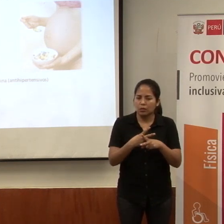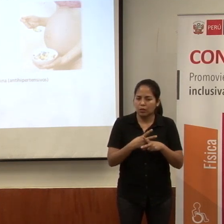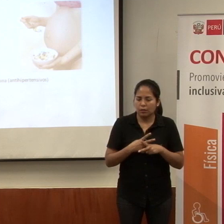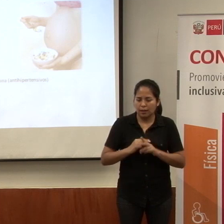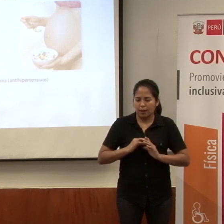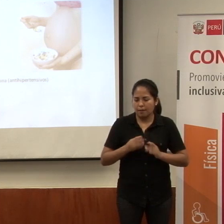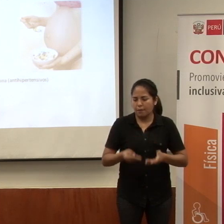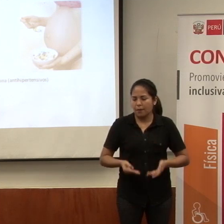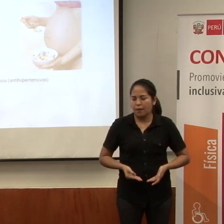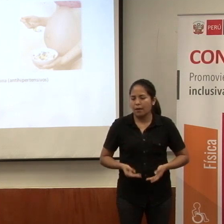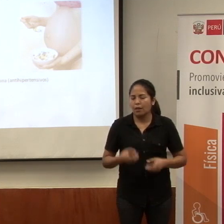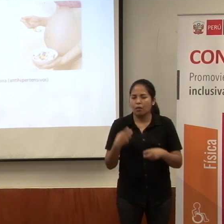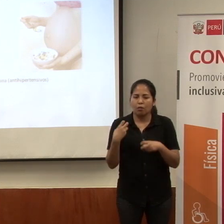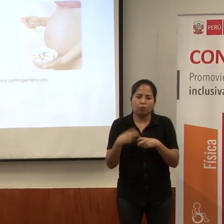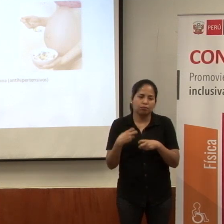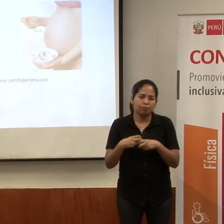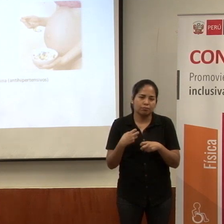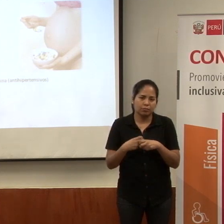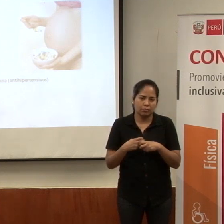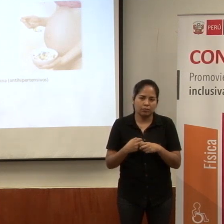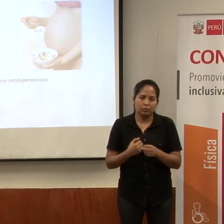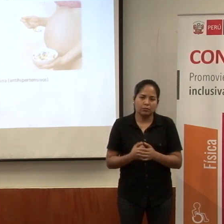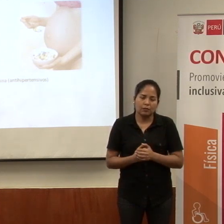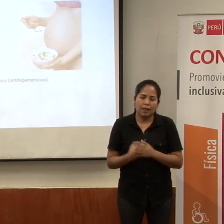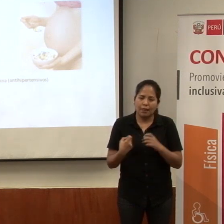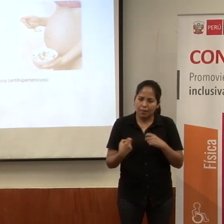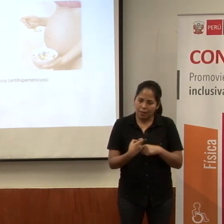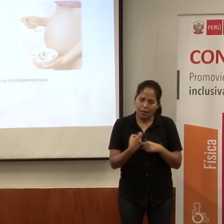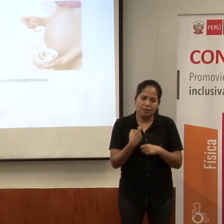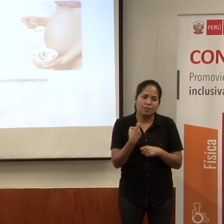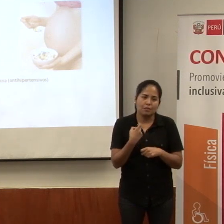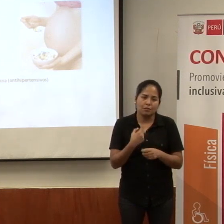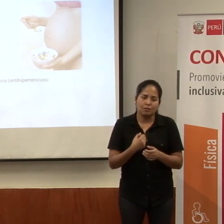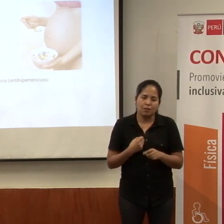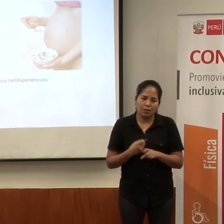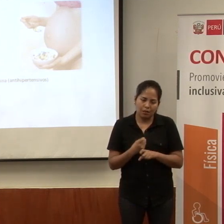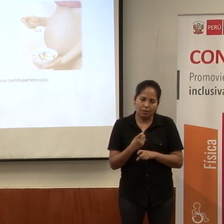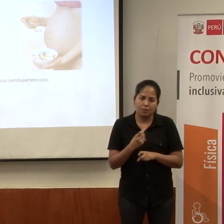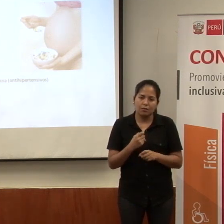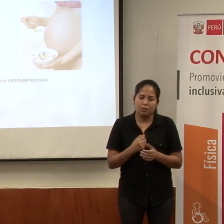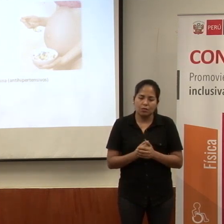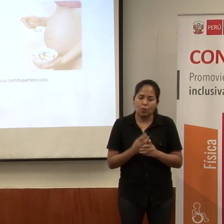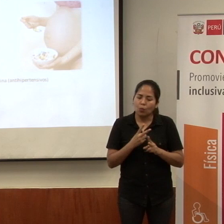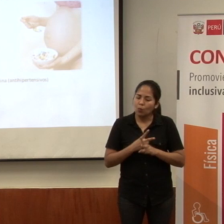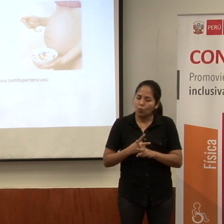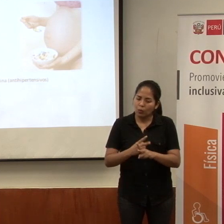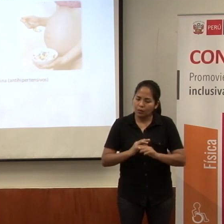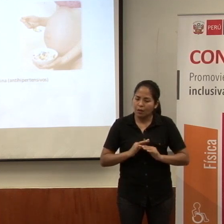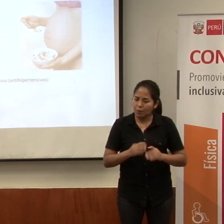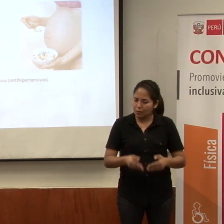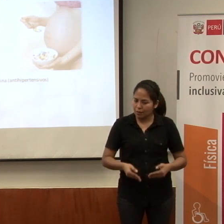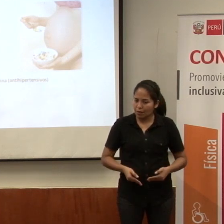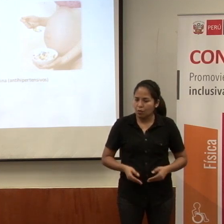durante el embarazo, que después se van a traducir en discapacidad. Y hay que tener mucho cuidado que una gestante solo tome el fármaco que